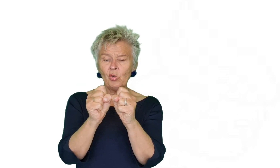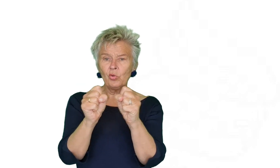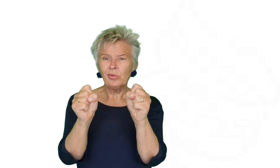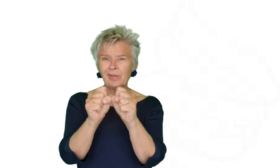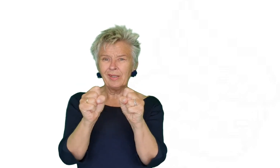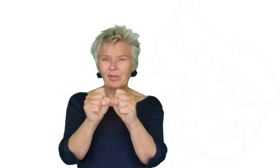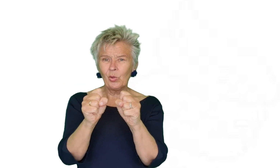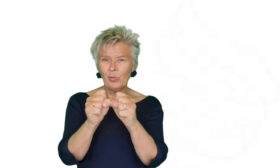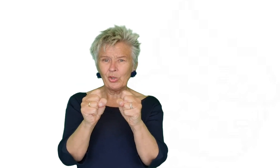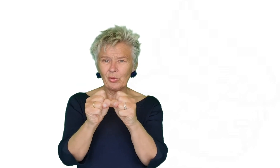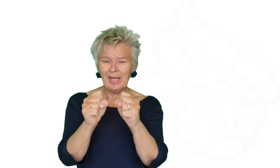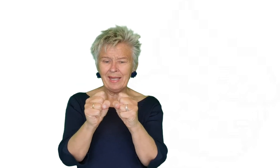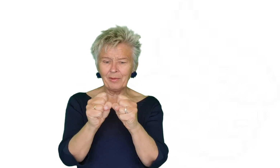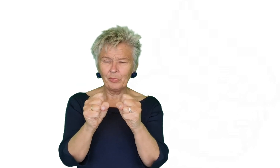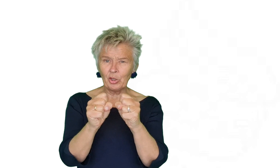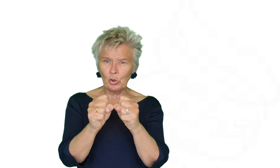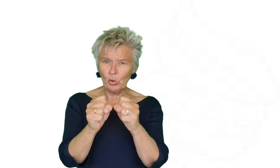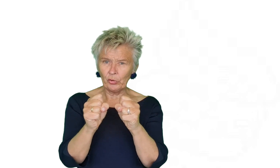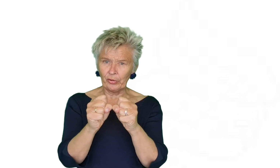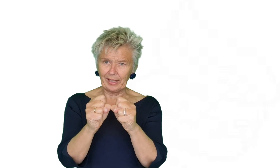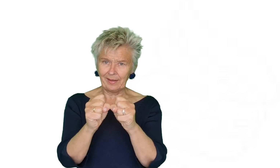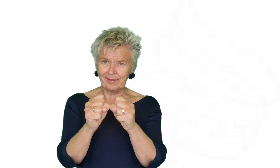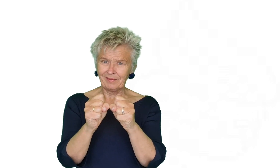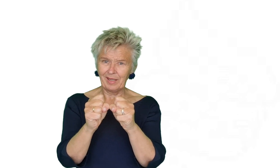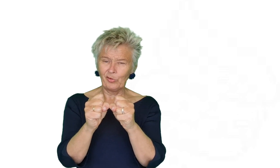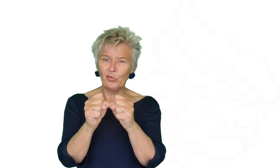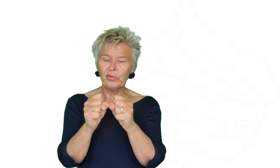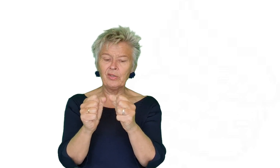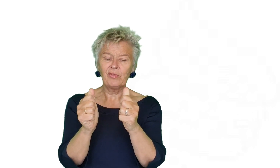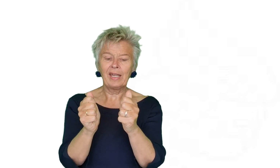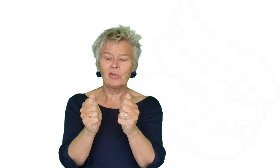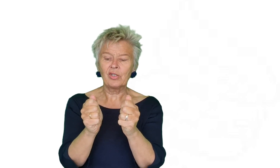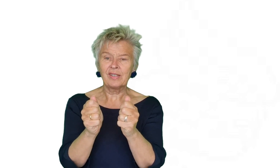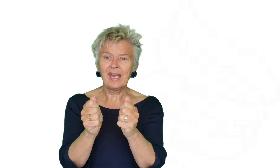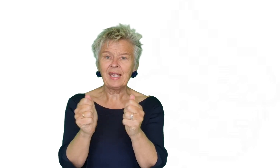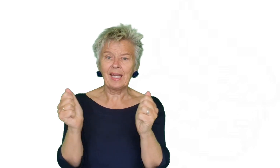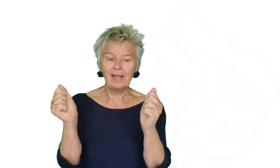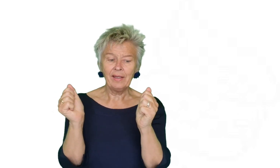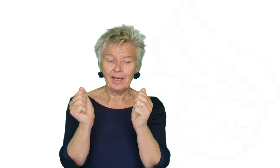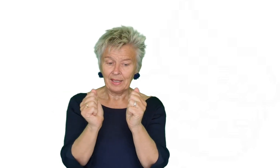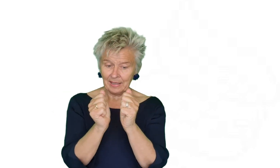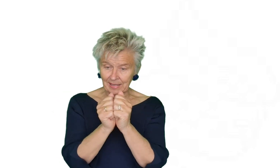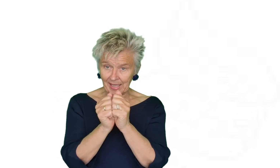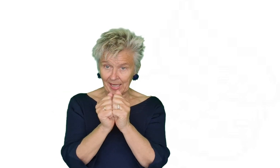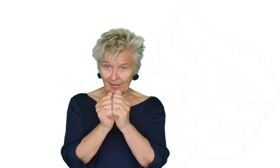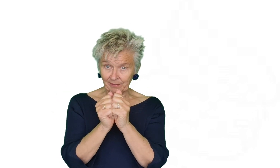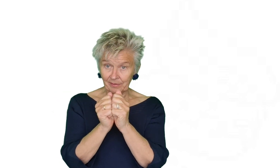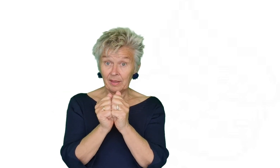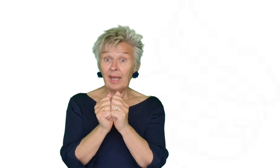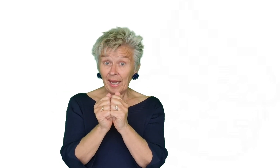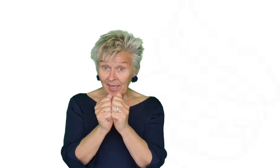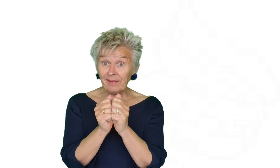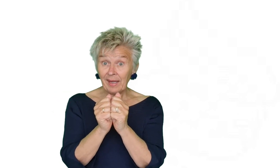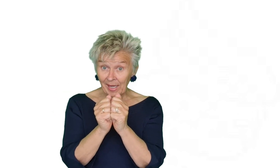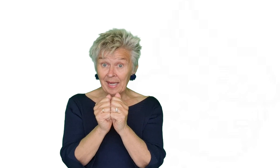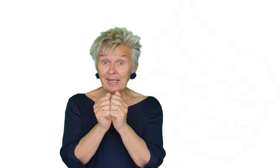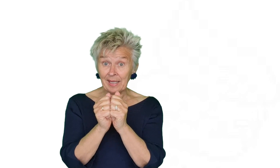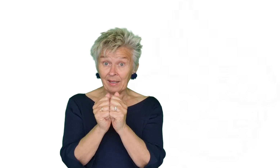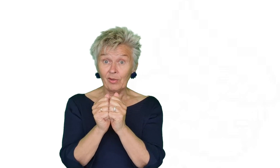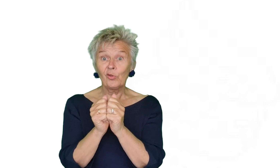dan kom je zo lelijk op die knokkel terecht. En het voelt niet fijn. Dus er tegenaan, jaar. Echt 1 keer.